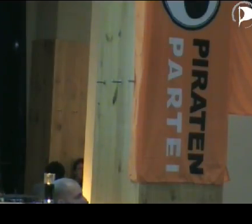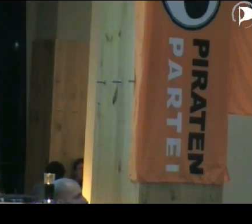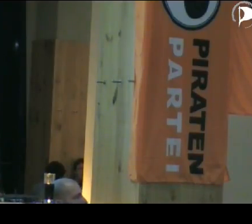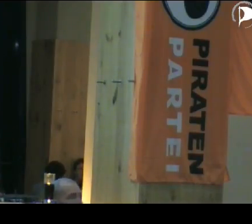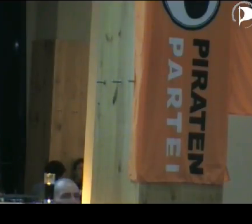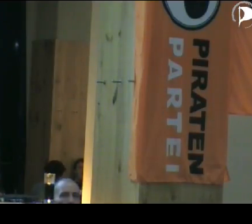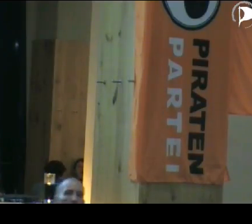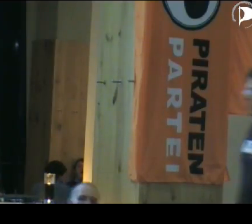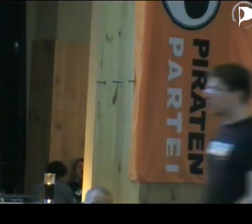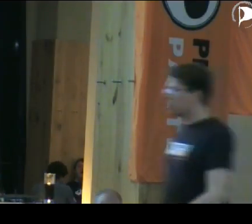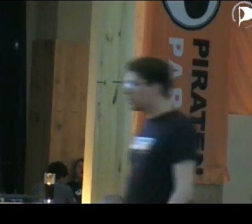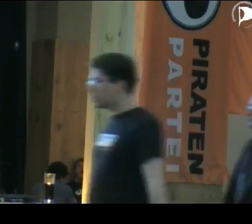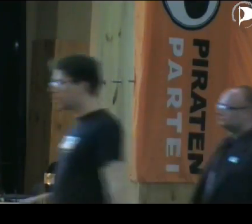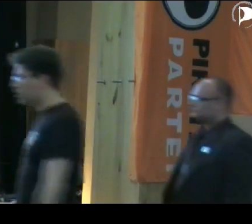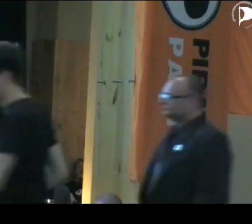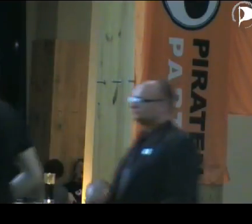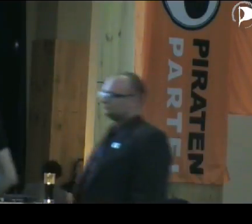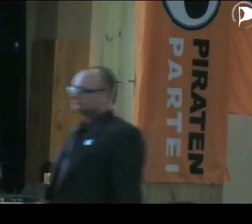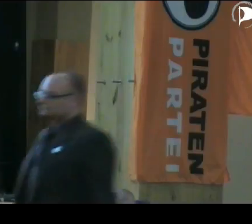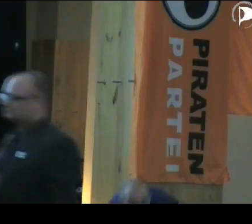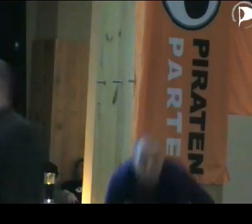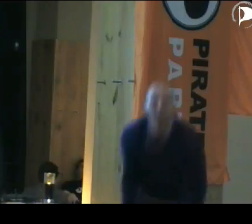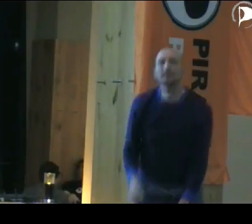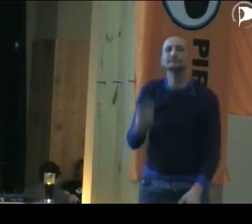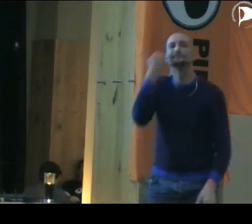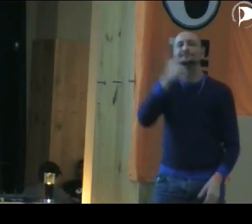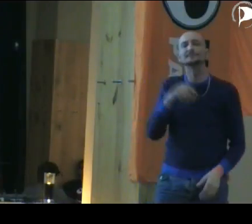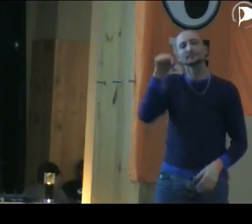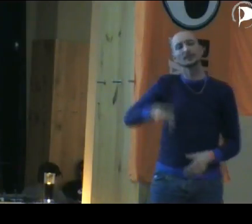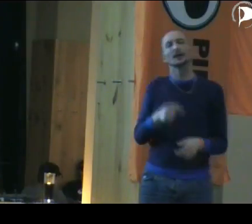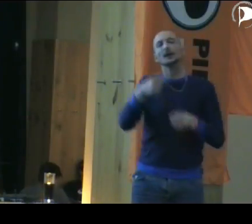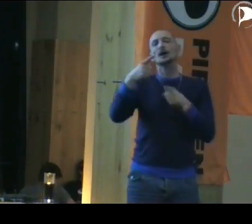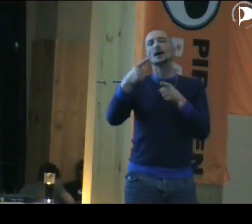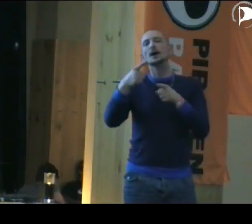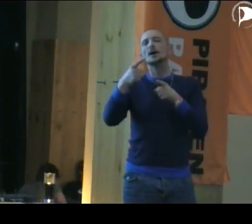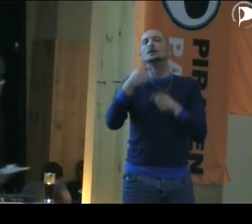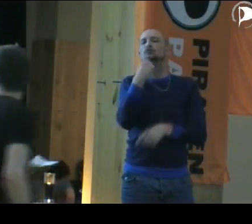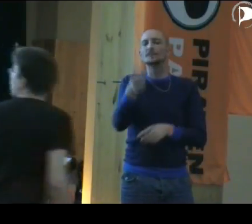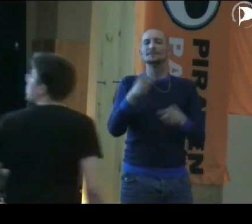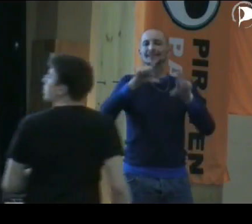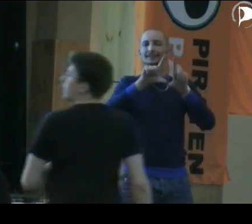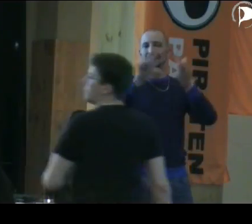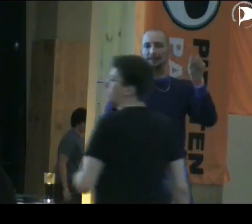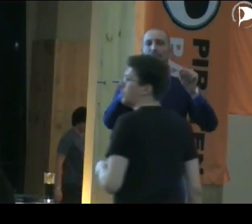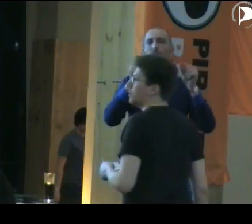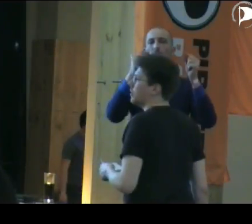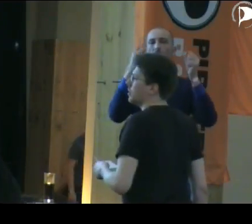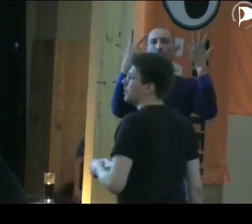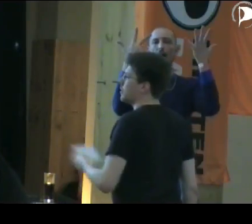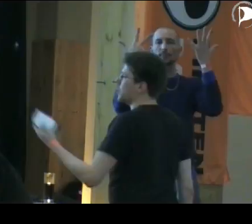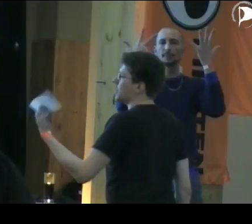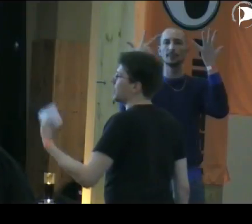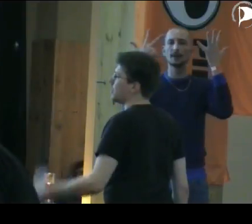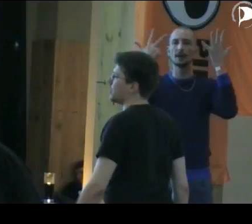ich gebe heute trägt er achtet darauf dass der wagen in richtung stimmt abzuschließen wieso